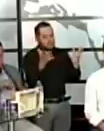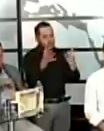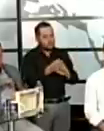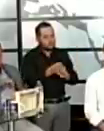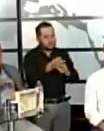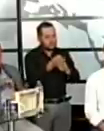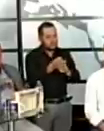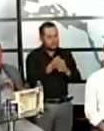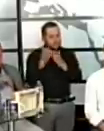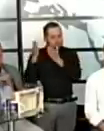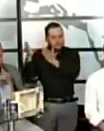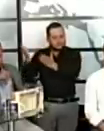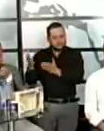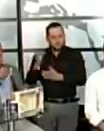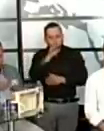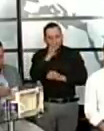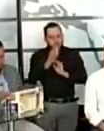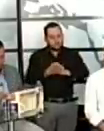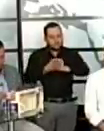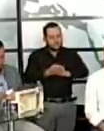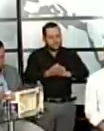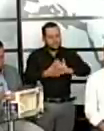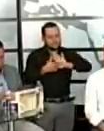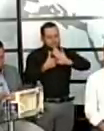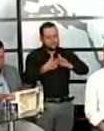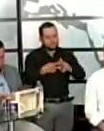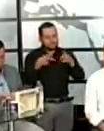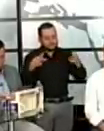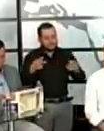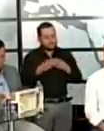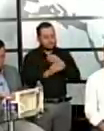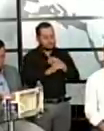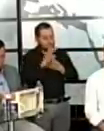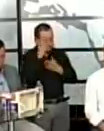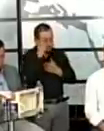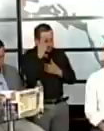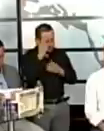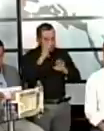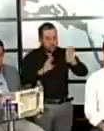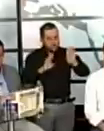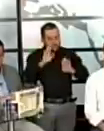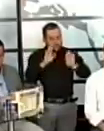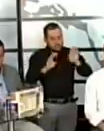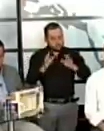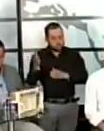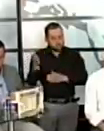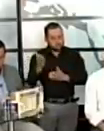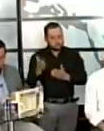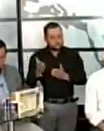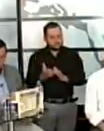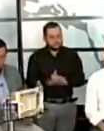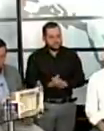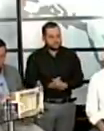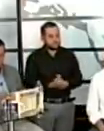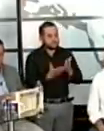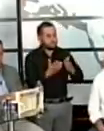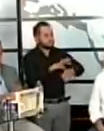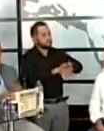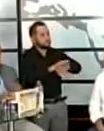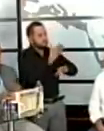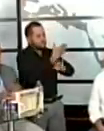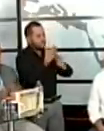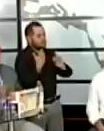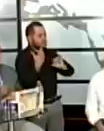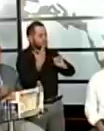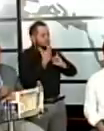Álvaro, Jimmy, gracias Edison por la invitación y por supuesto a los dos candidatos, Carlos y Mauricio. Doctor Crosway, ¿cómo